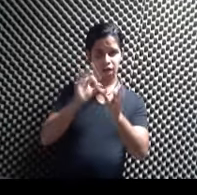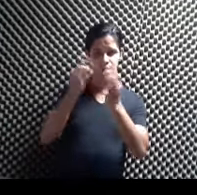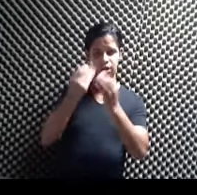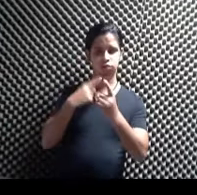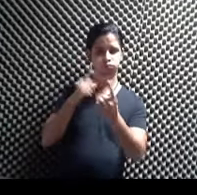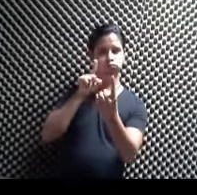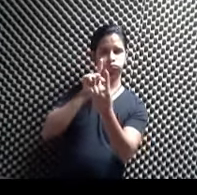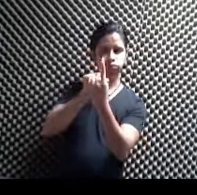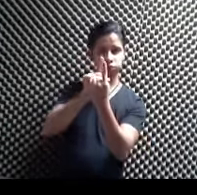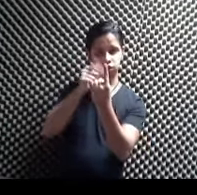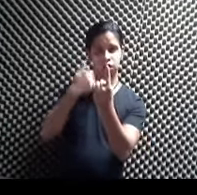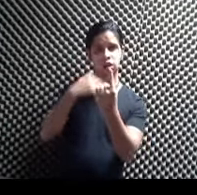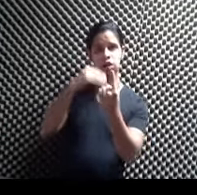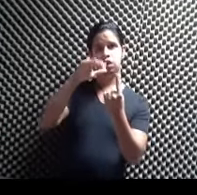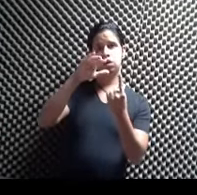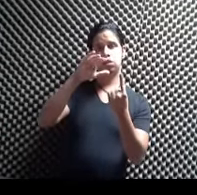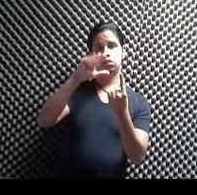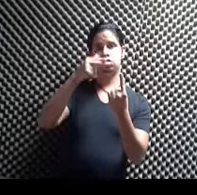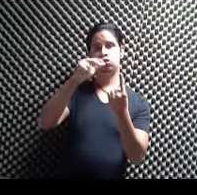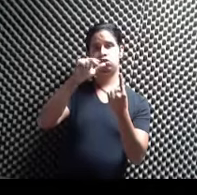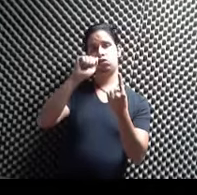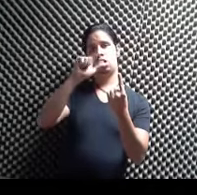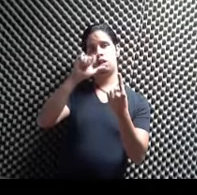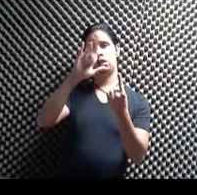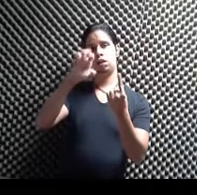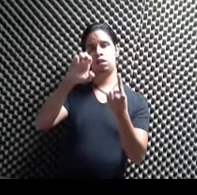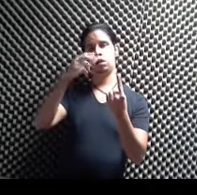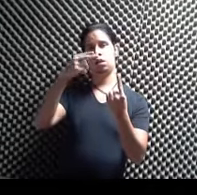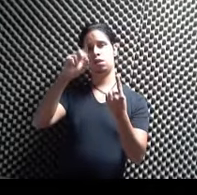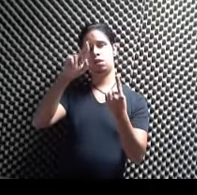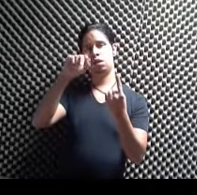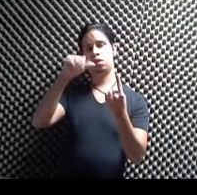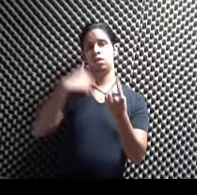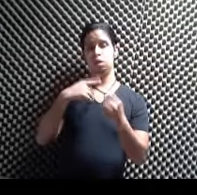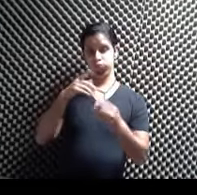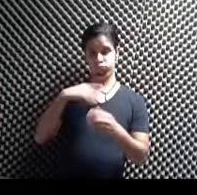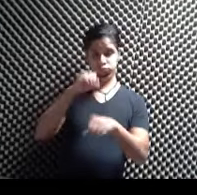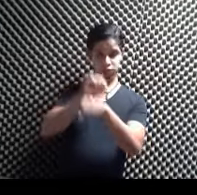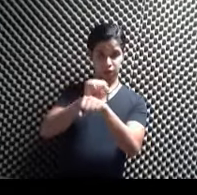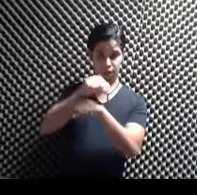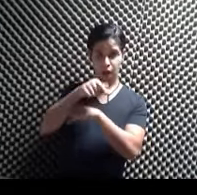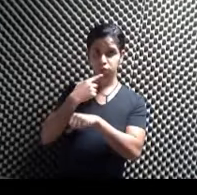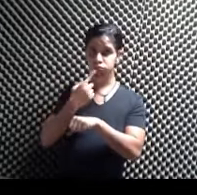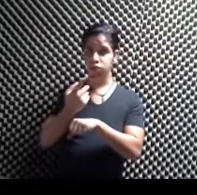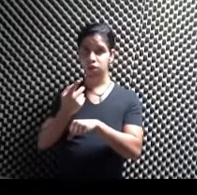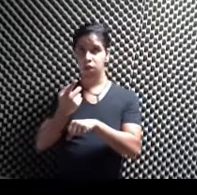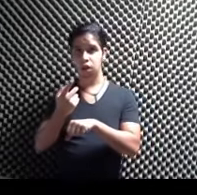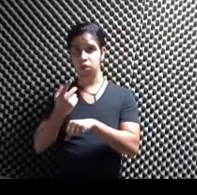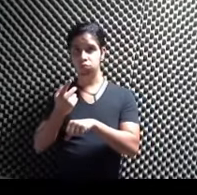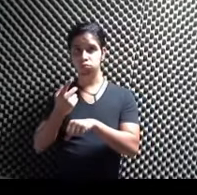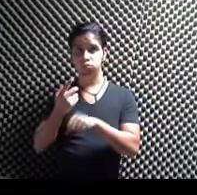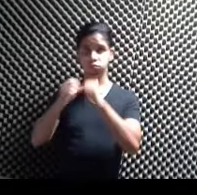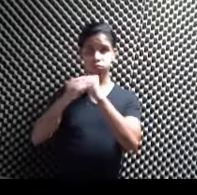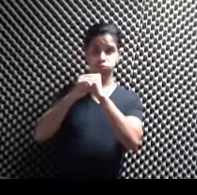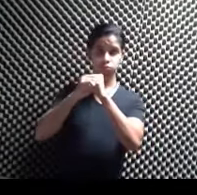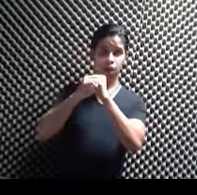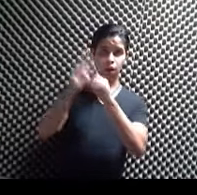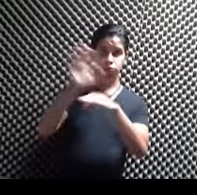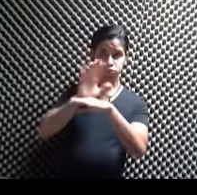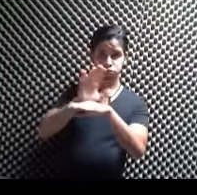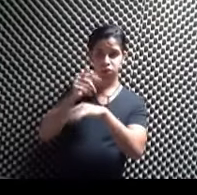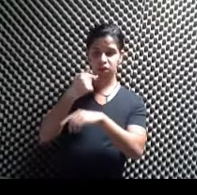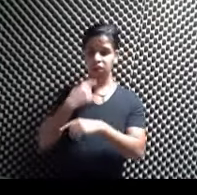Hernández, uh-huh, el hijo menor, está en la obra y ha servido como, no sé, como un consejero,